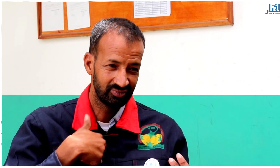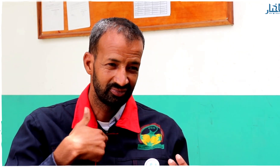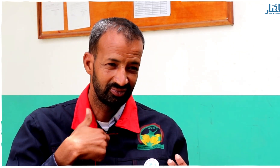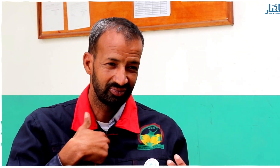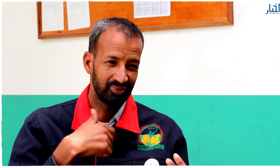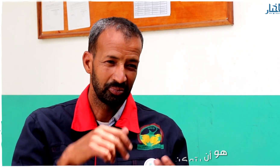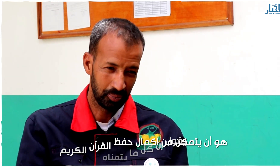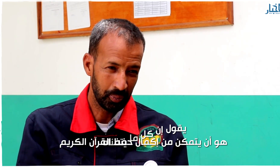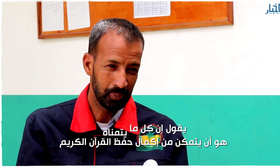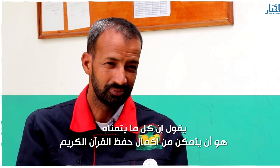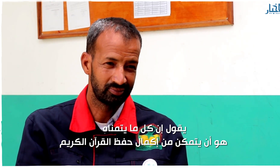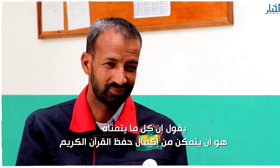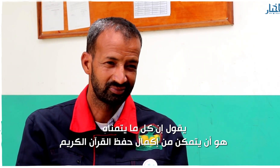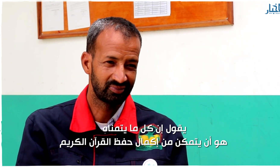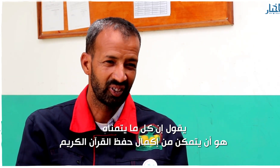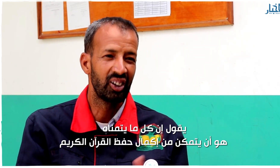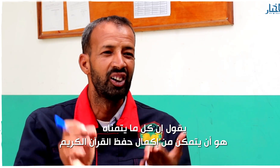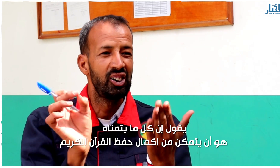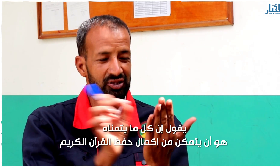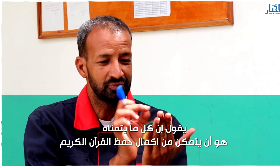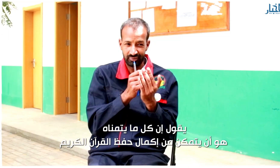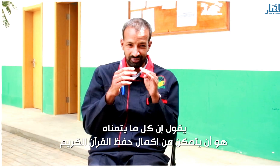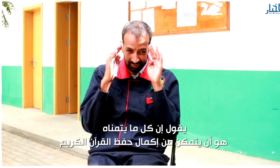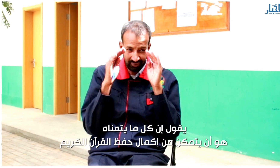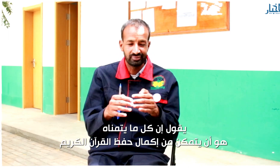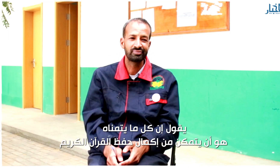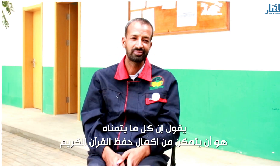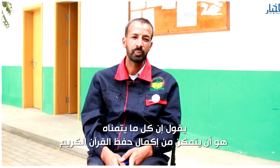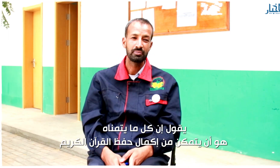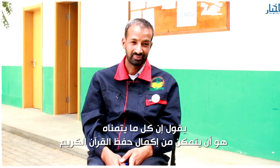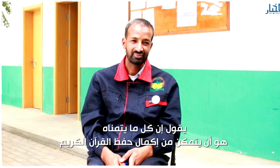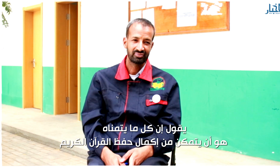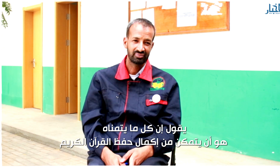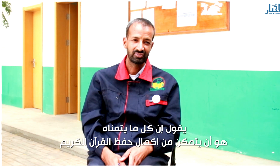وقال يبقى لا يقرا كان يبقى لا يقرا قران